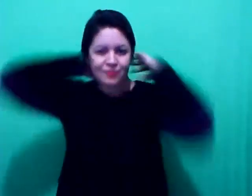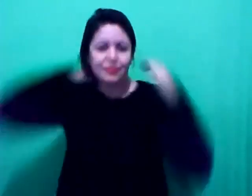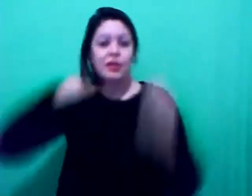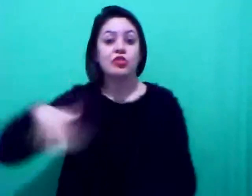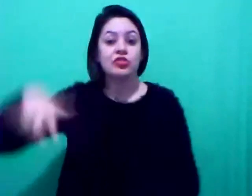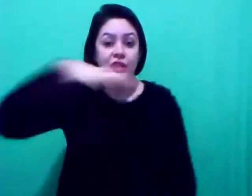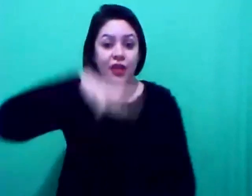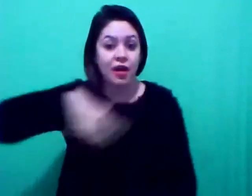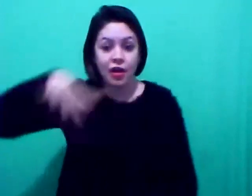resumir aqui tudo que foi.